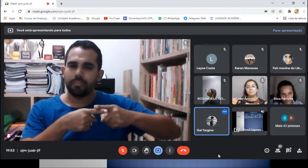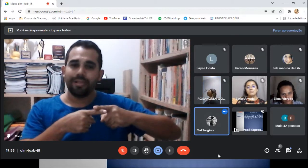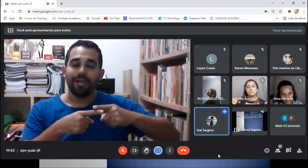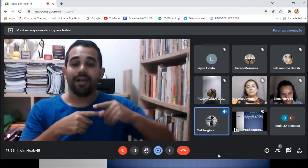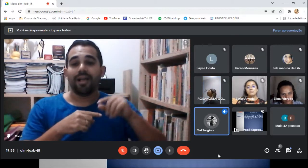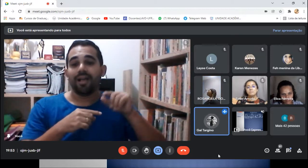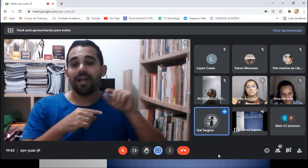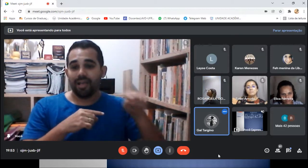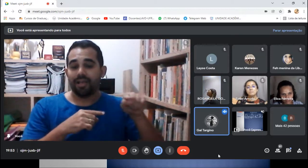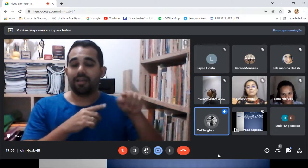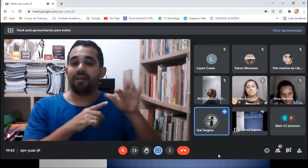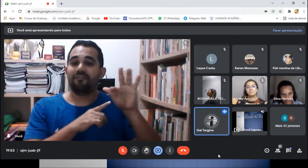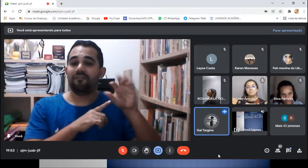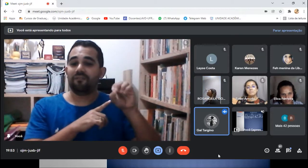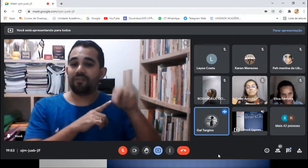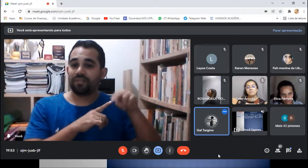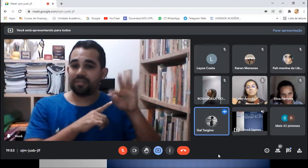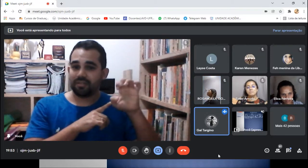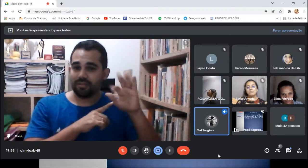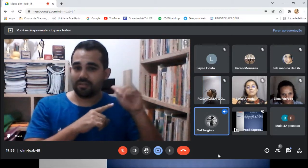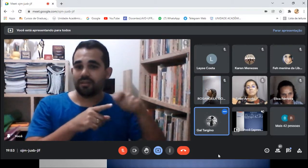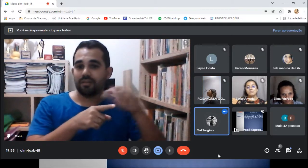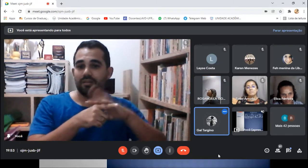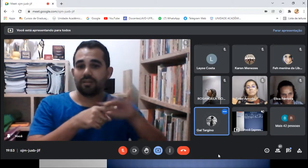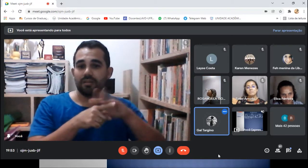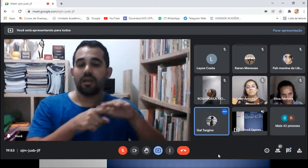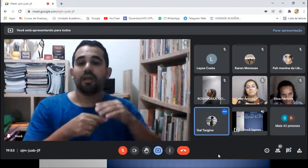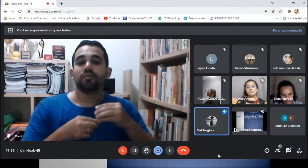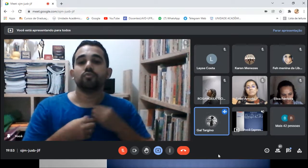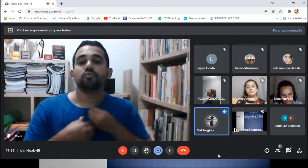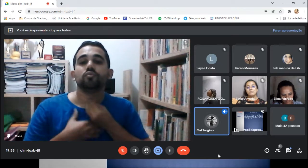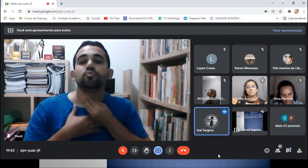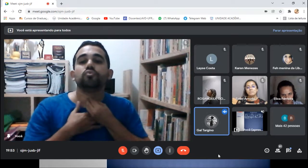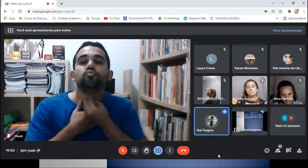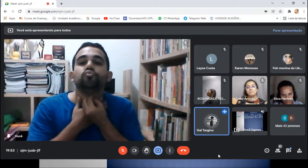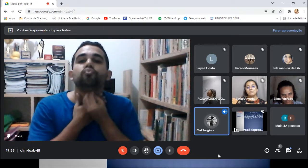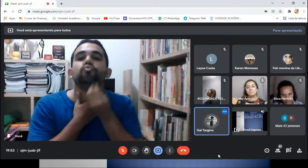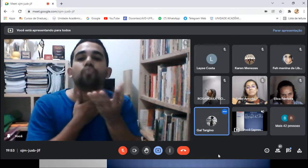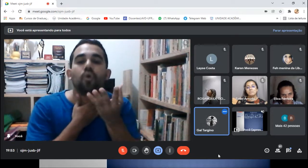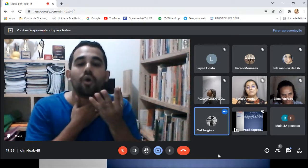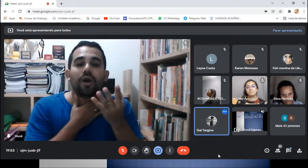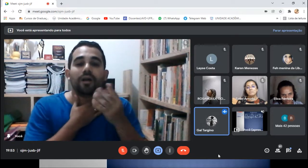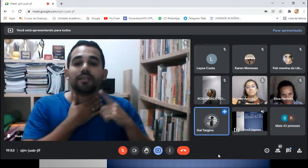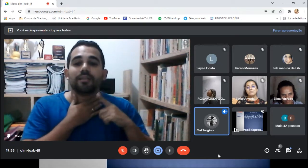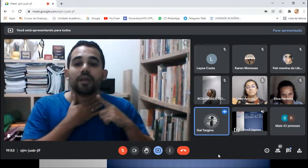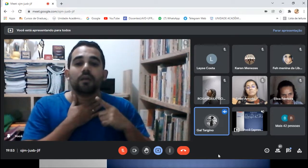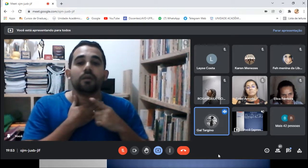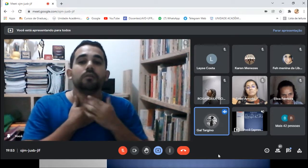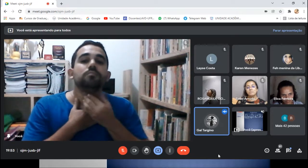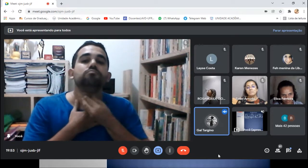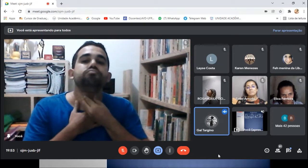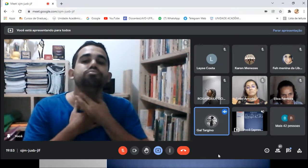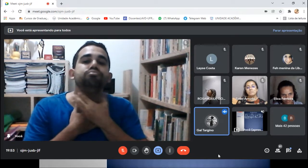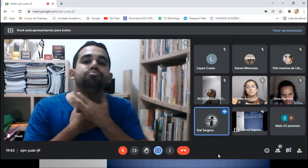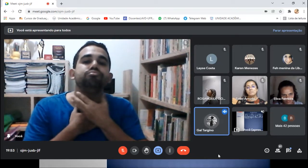Mas por que esse sinal, né? De fonética assim? Porque tem relação com a voz,